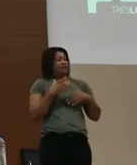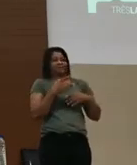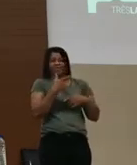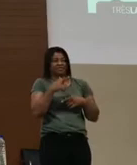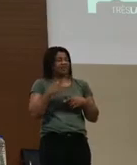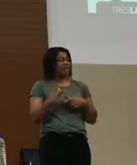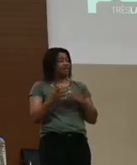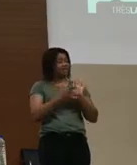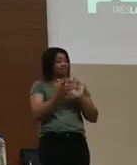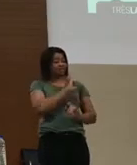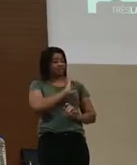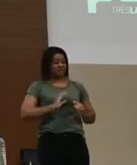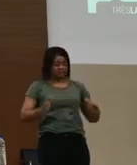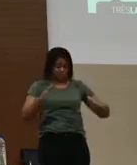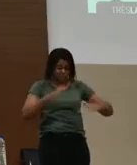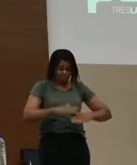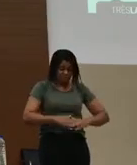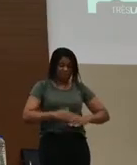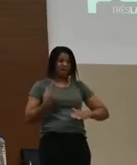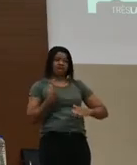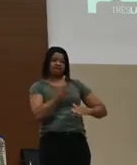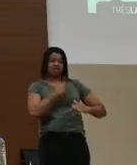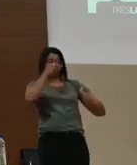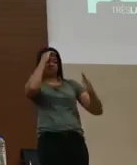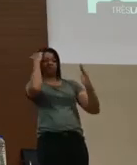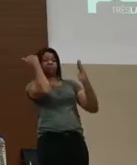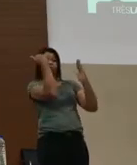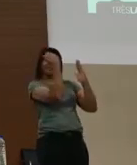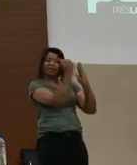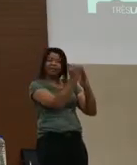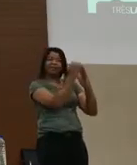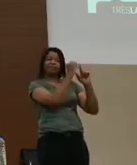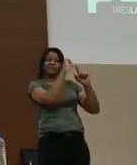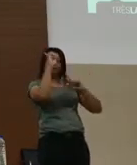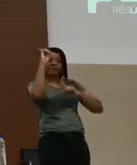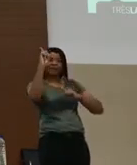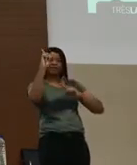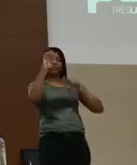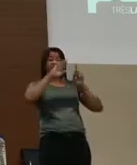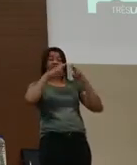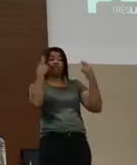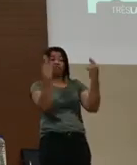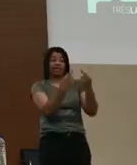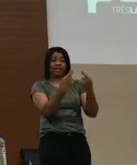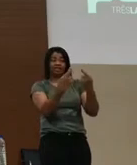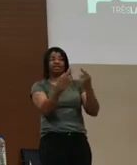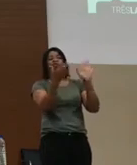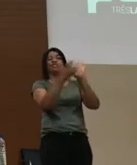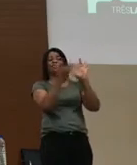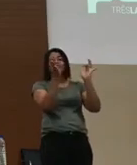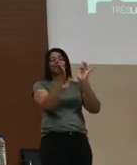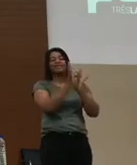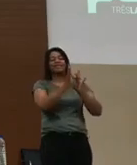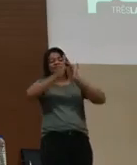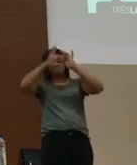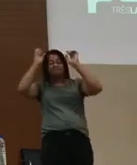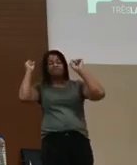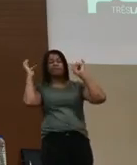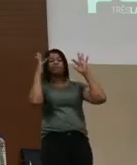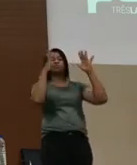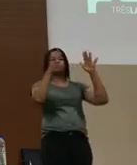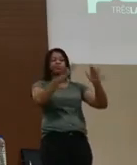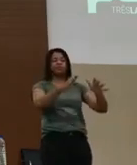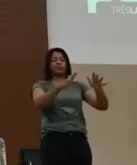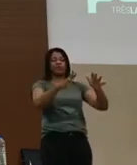do reino de Deus, Ele realizará todas as coisas. Porque você pode